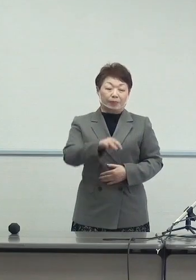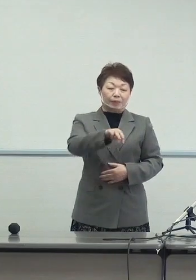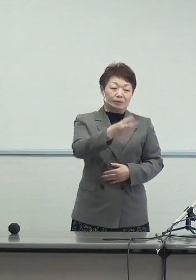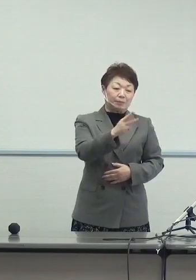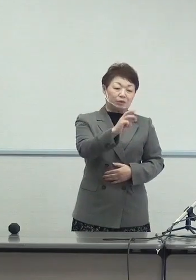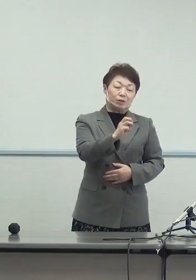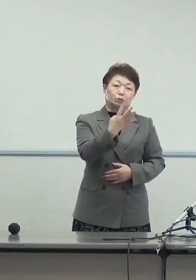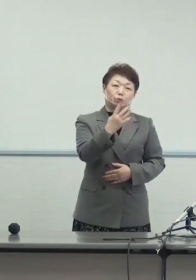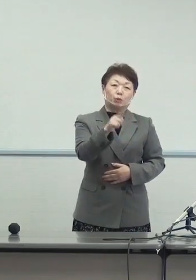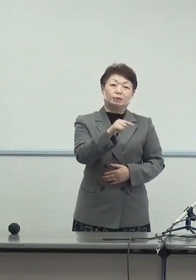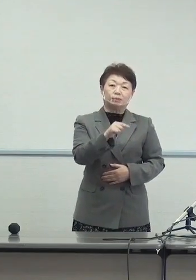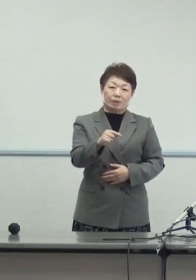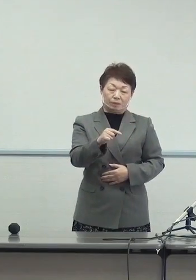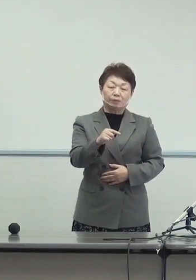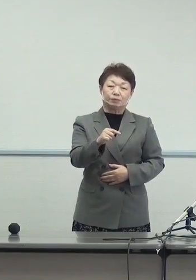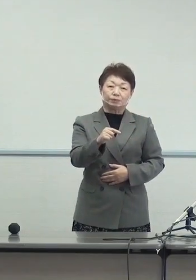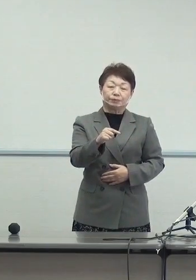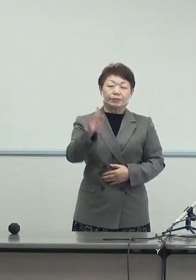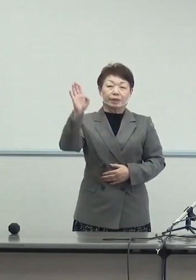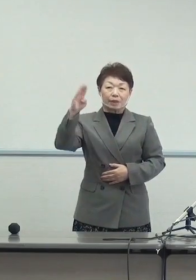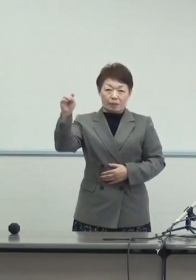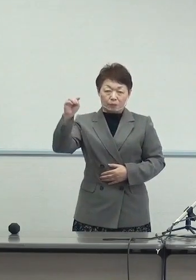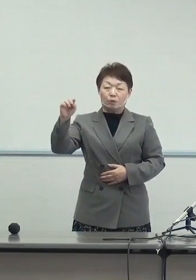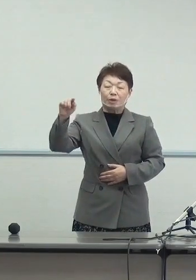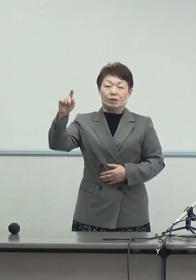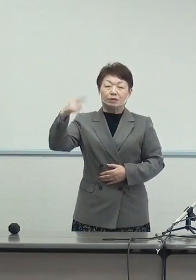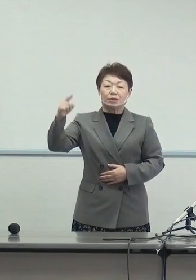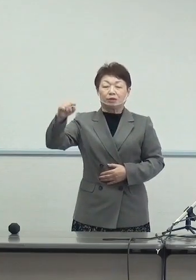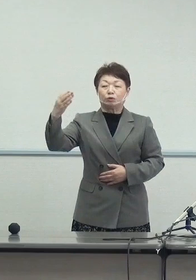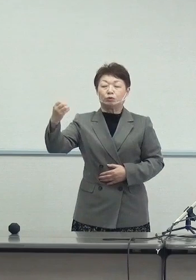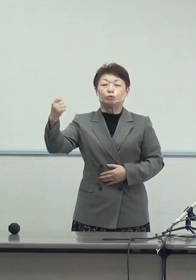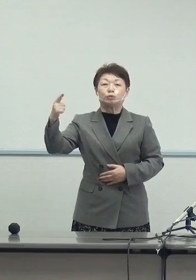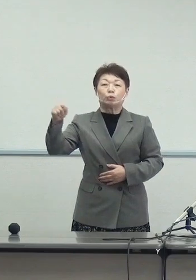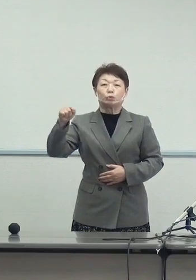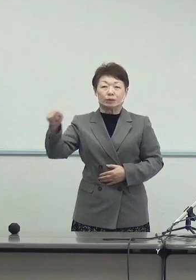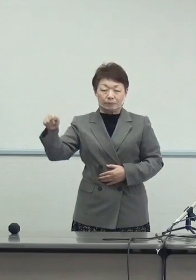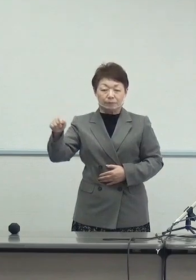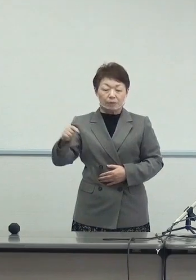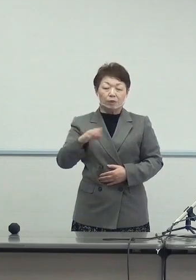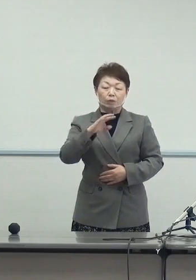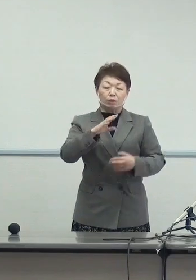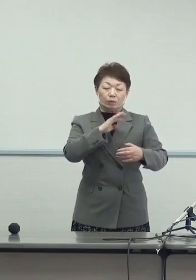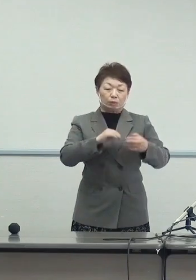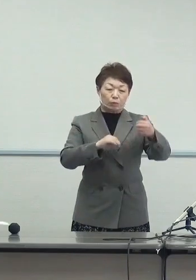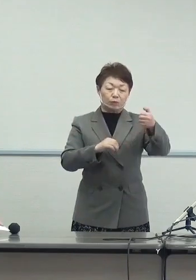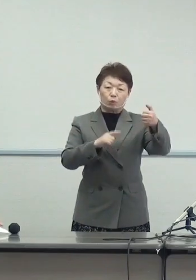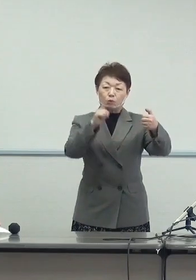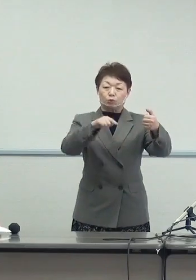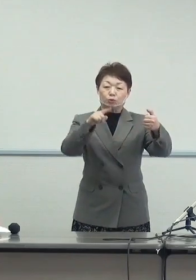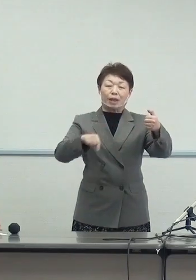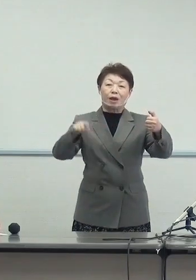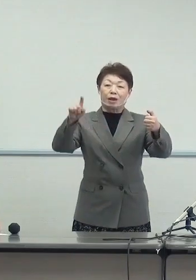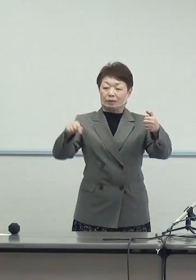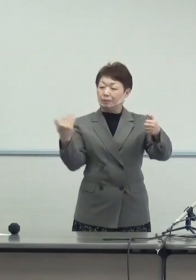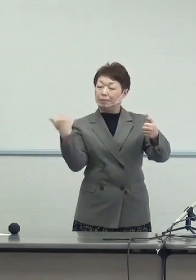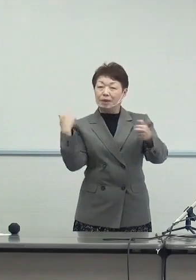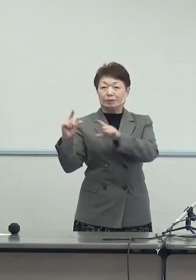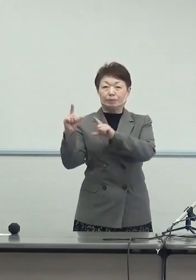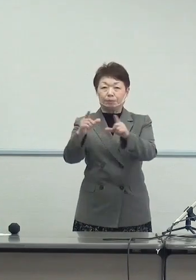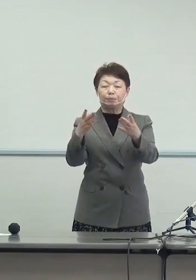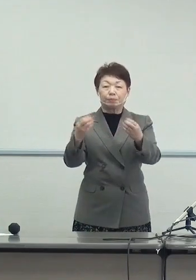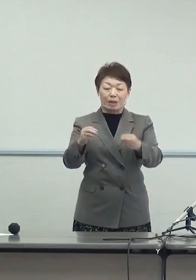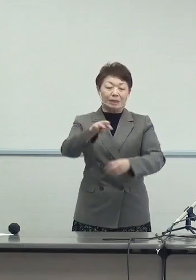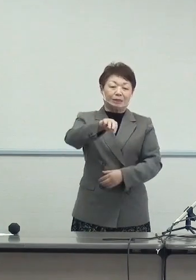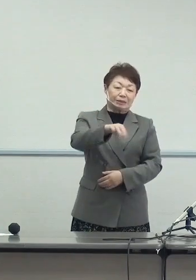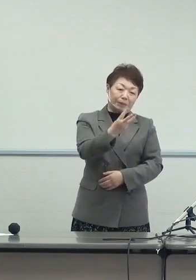334例目の段に移ります。県1096例目となりますが、こちら50代男性、先日公表させていただきましたこち